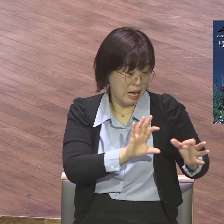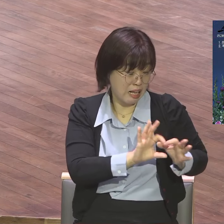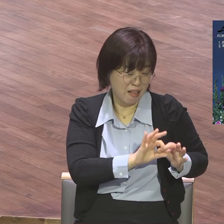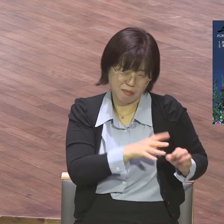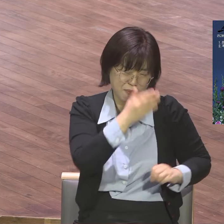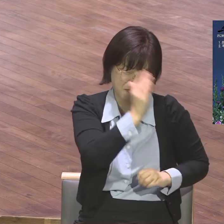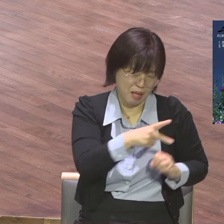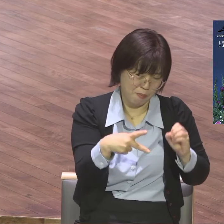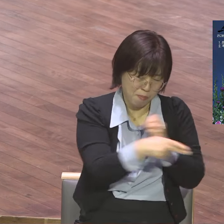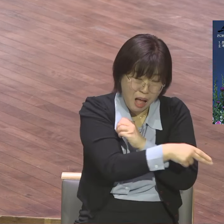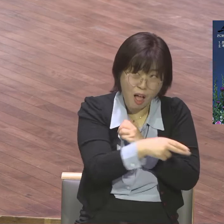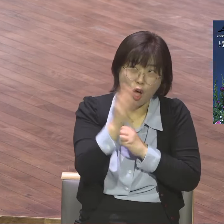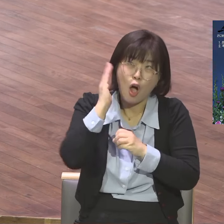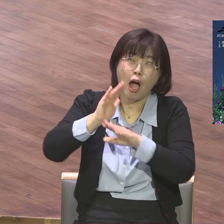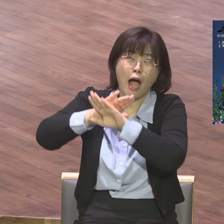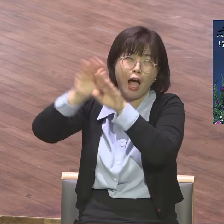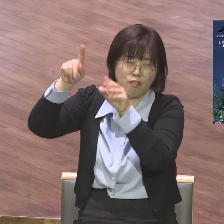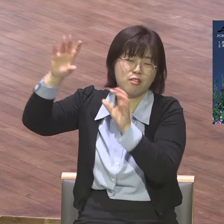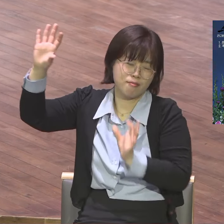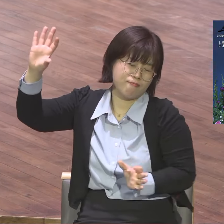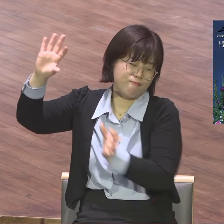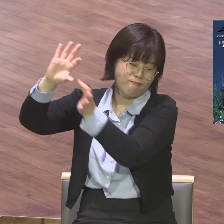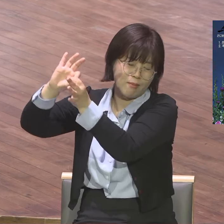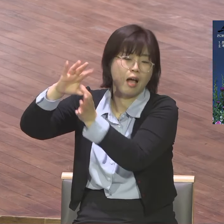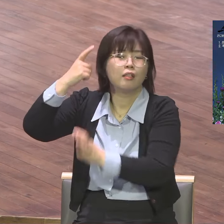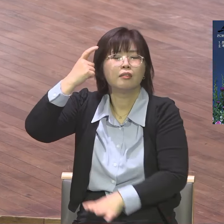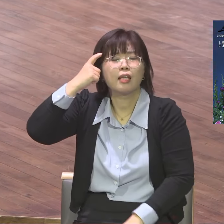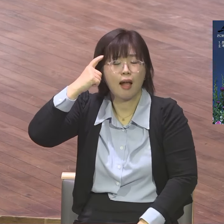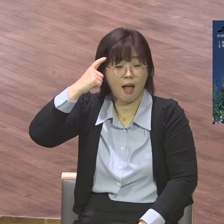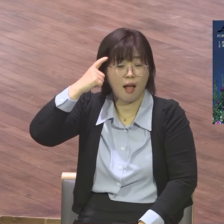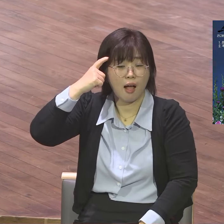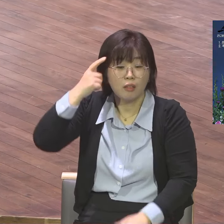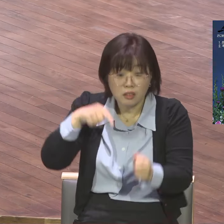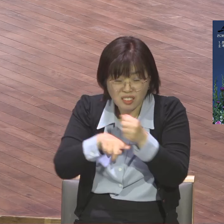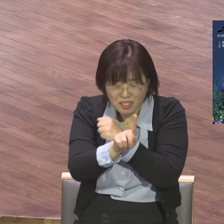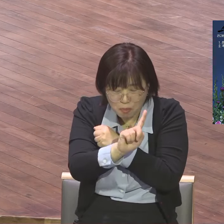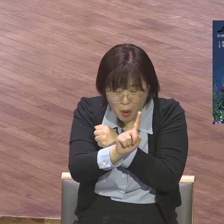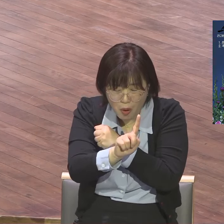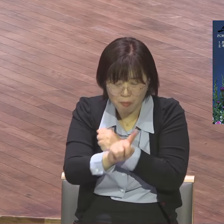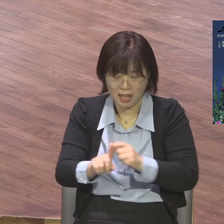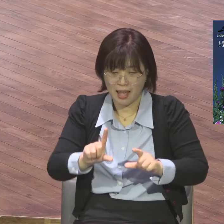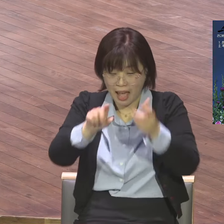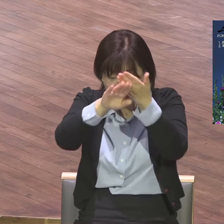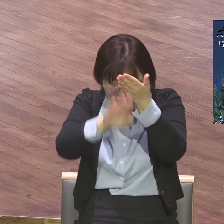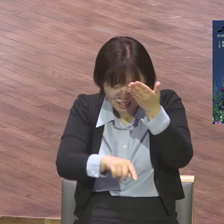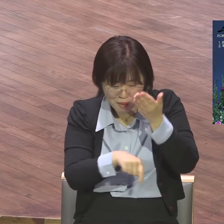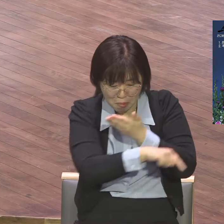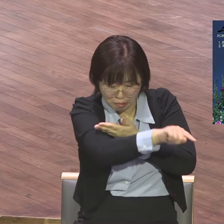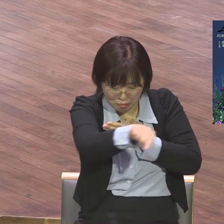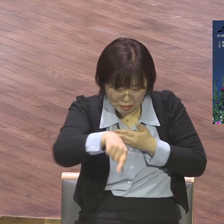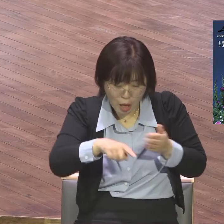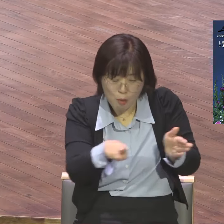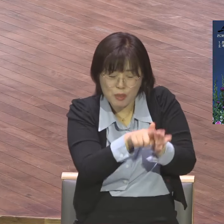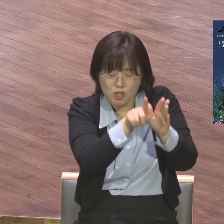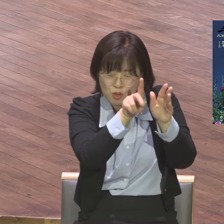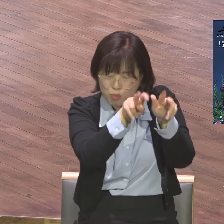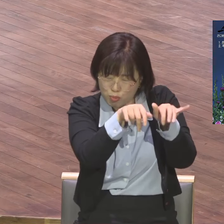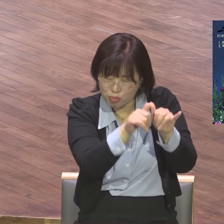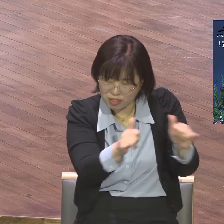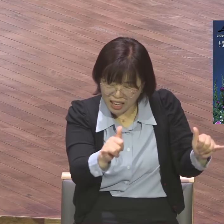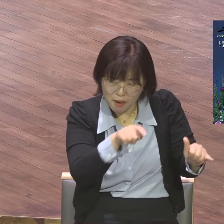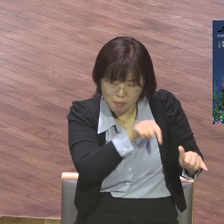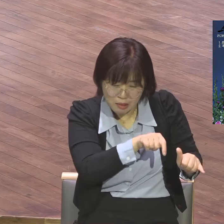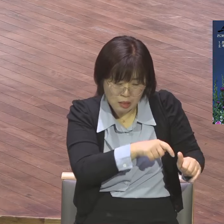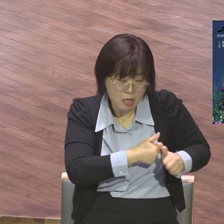아멘. 우리가 위의 것을 생각하니까 이 깊은 밤에 금요일날 나와서 하나님 앞에 나와 예배하고 기도하는 것입니다. 위의 것을